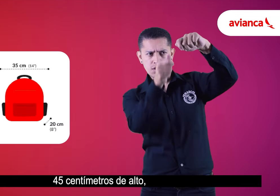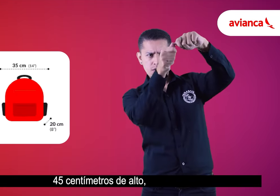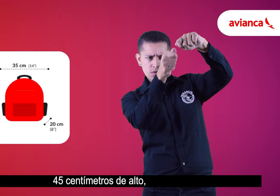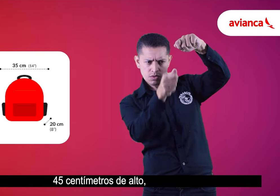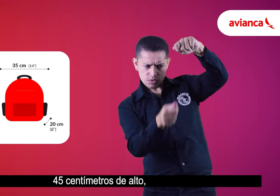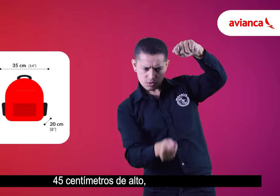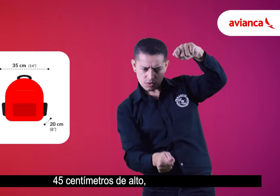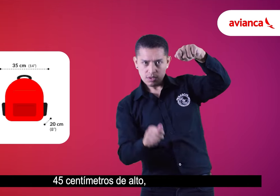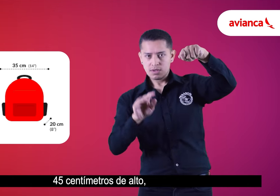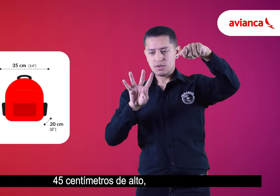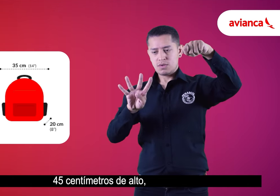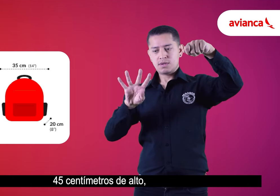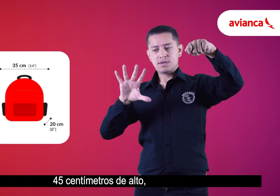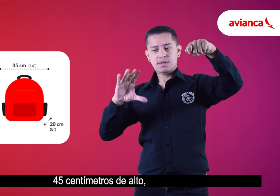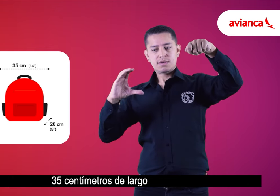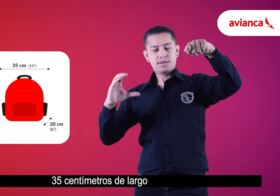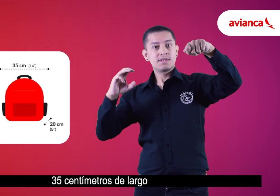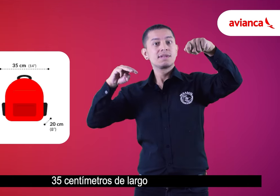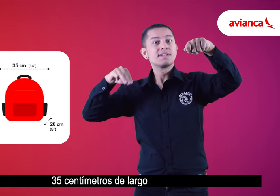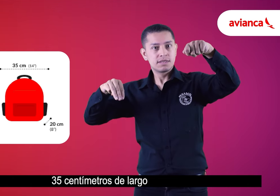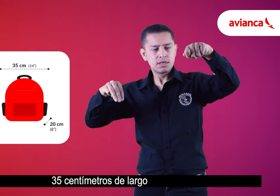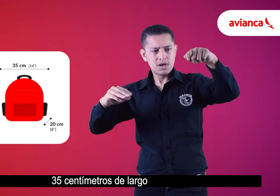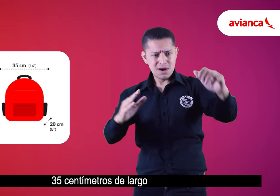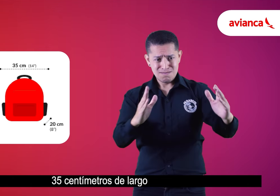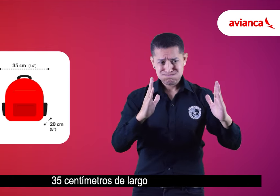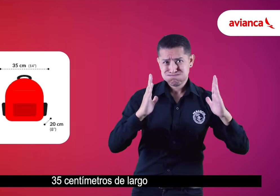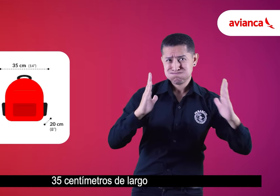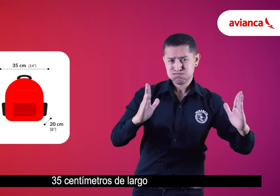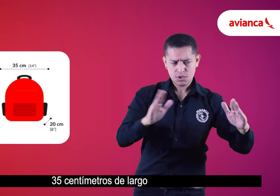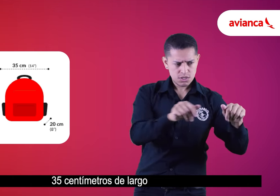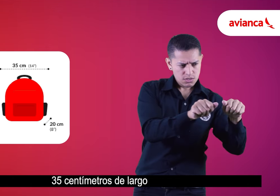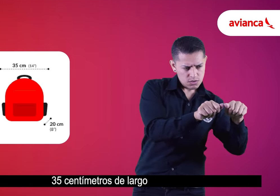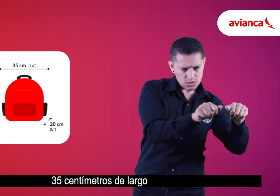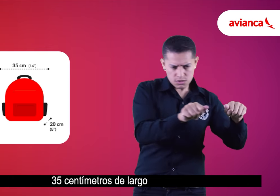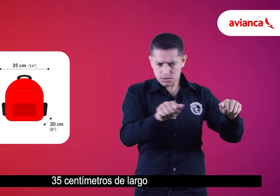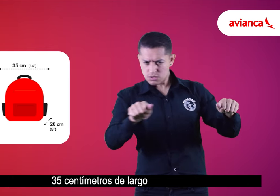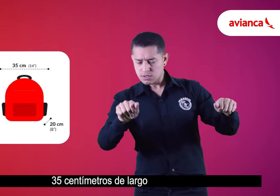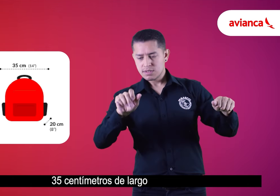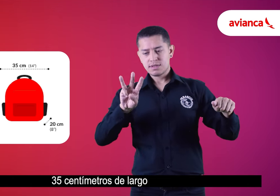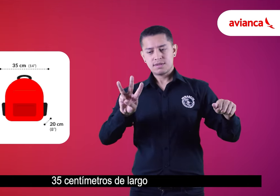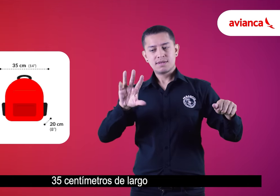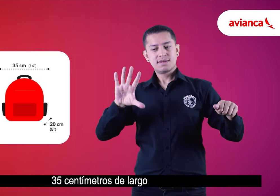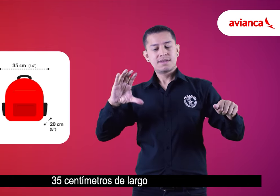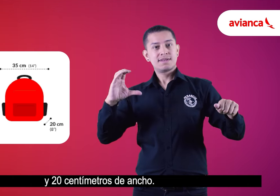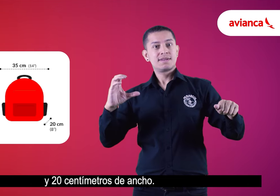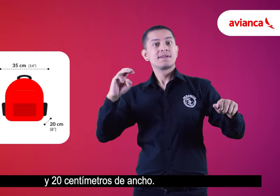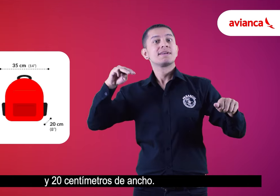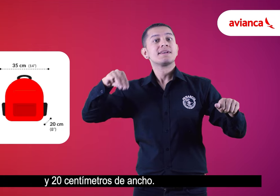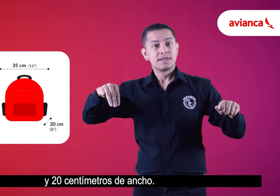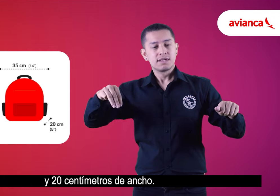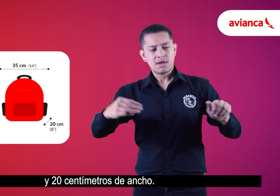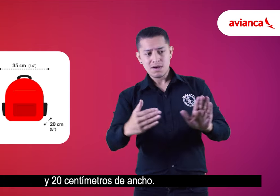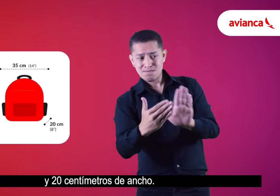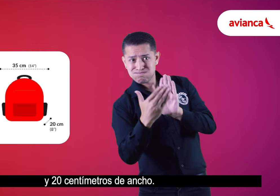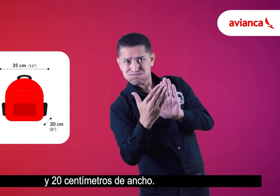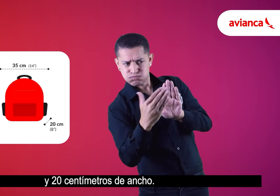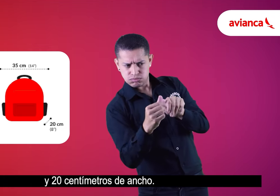¿45 centímetros de alto, 35 centímetros de largo y 20 centímetros de ancho,